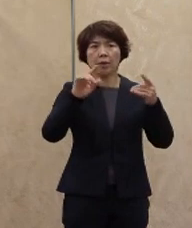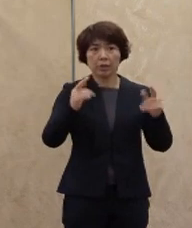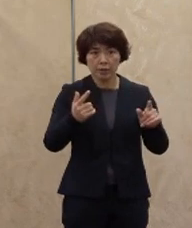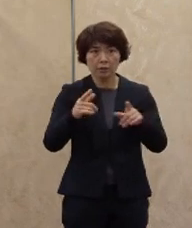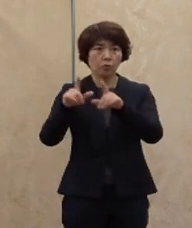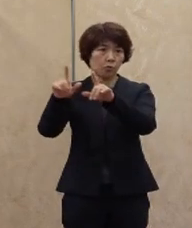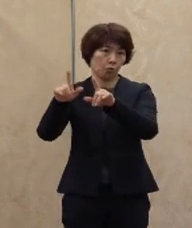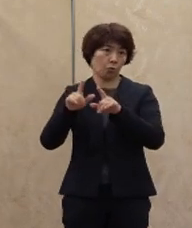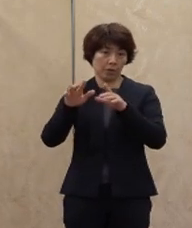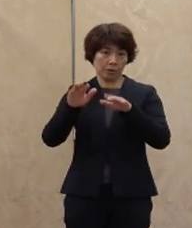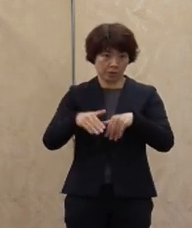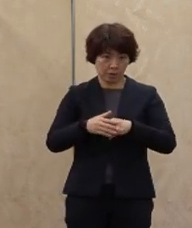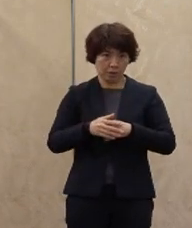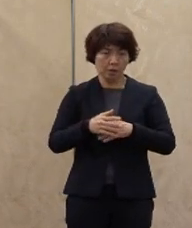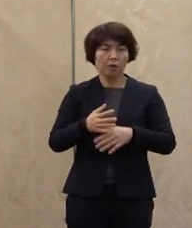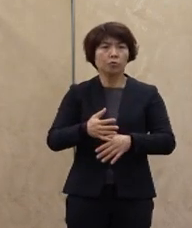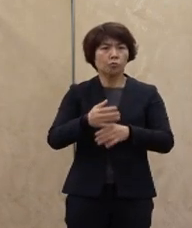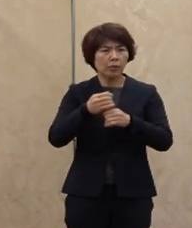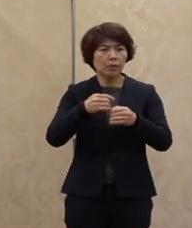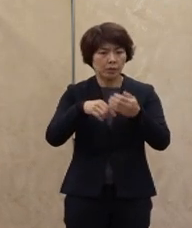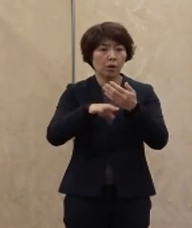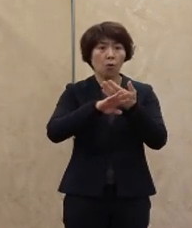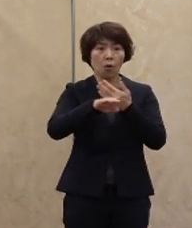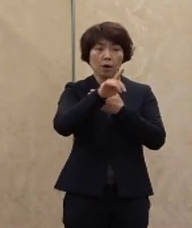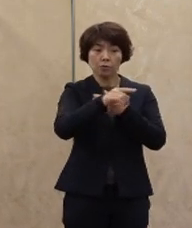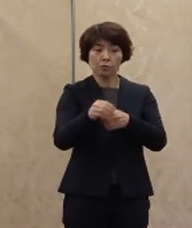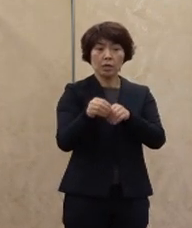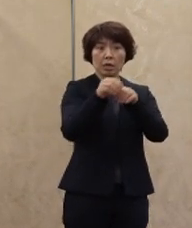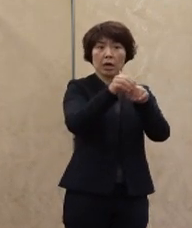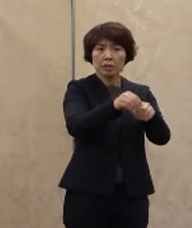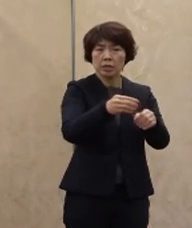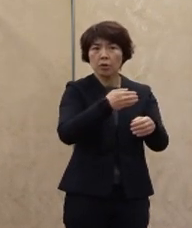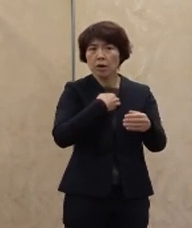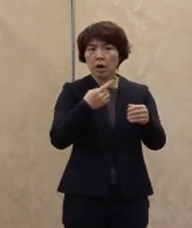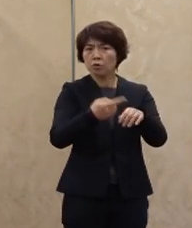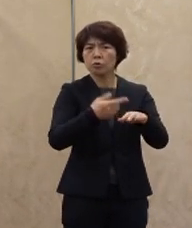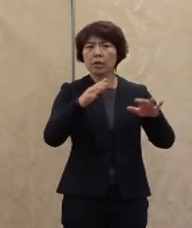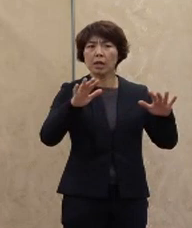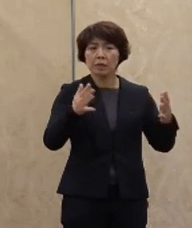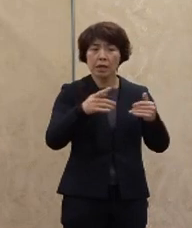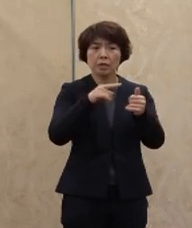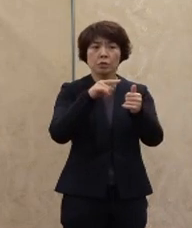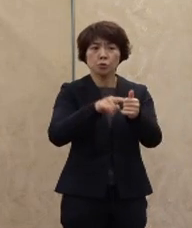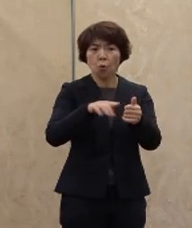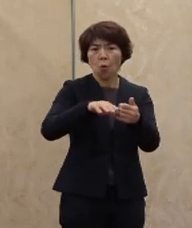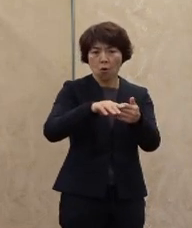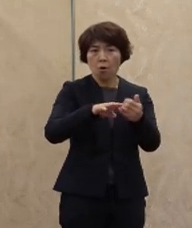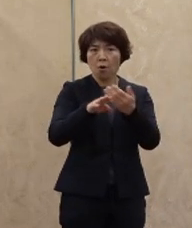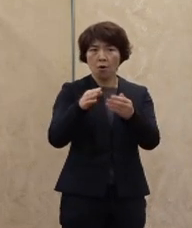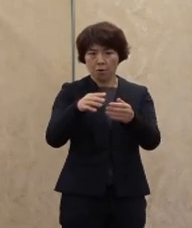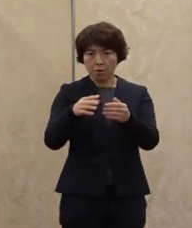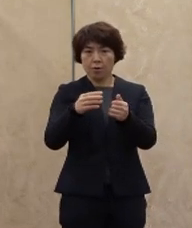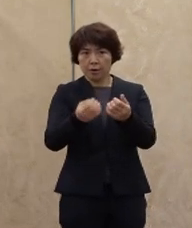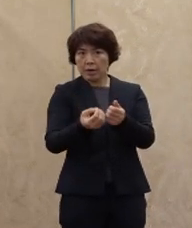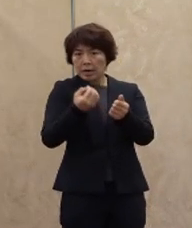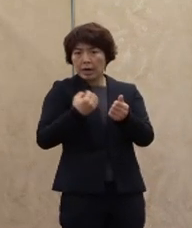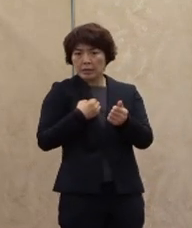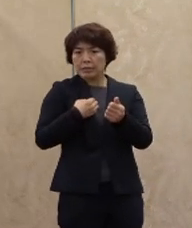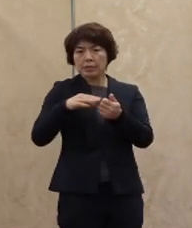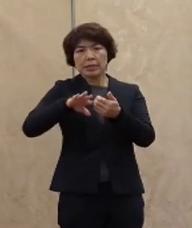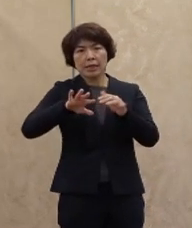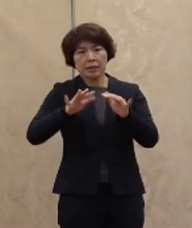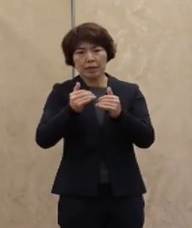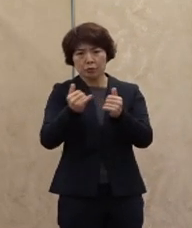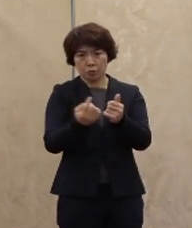ました。つまり他の人に感染させる可能性がない人まで隔離してしまっている現状があるのではないか